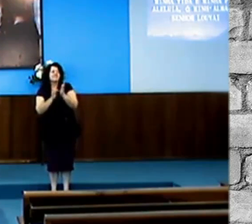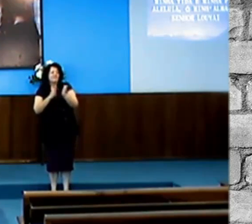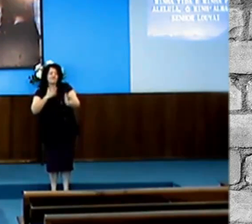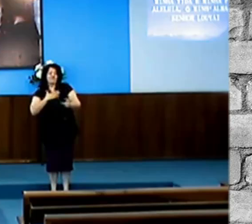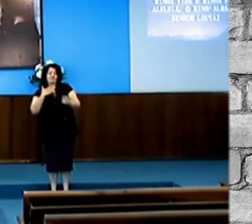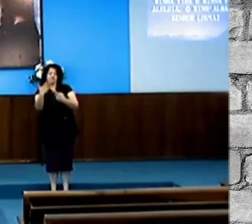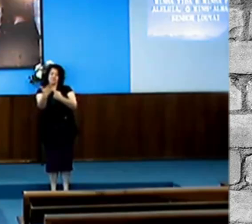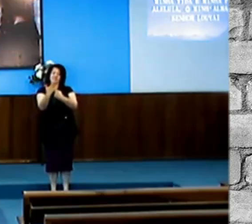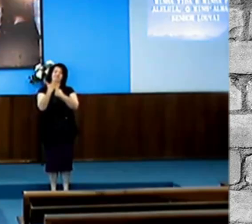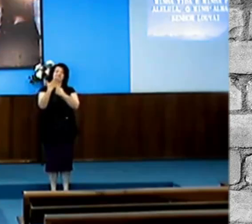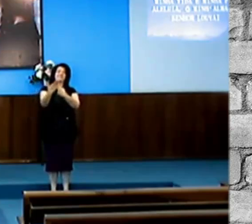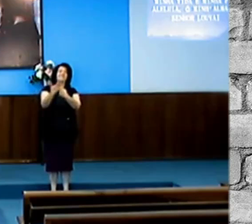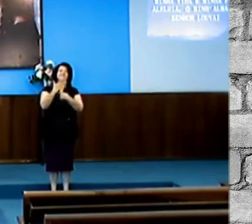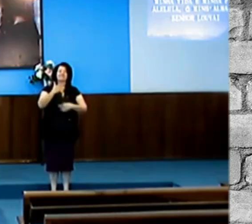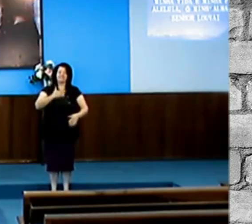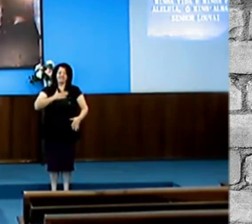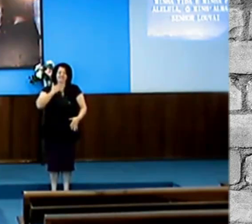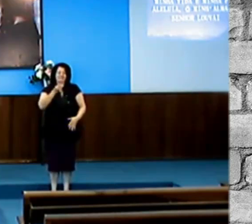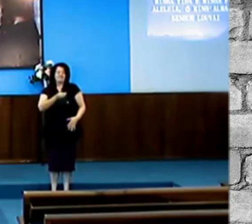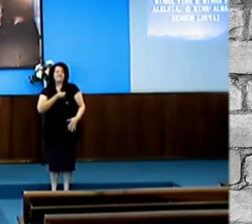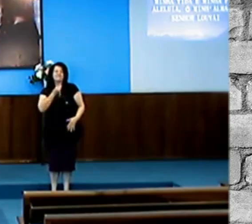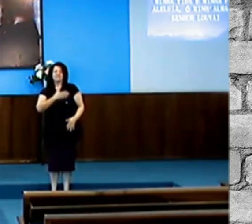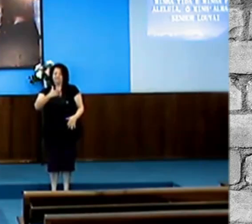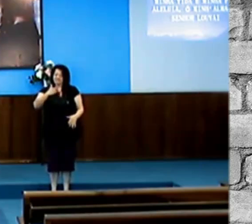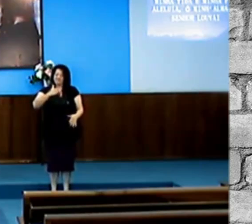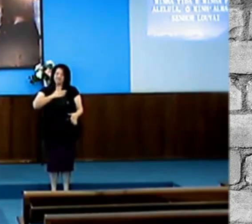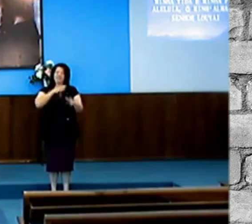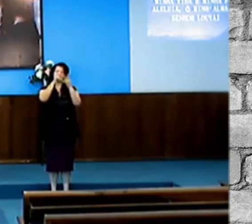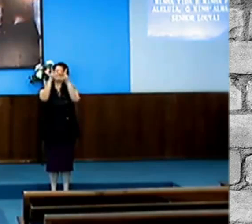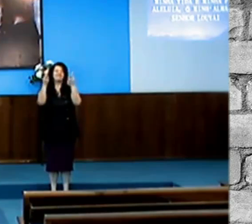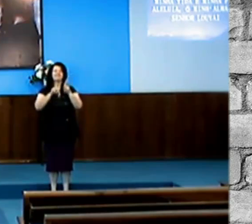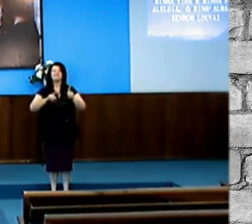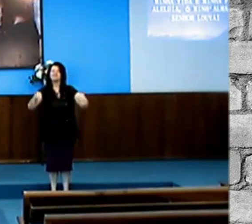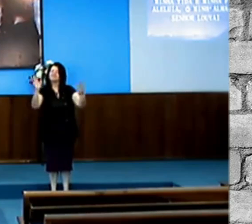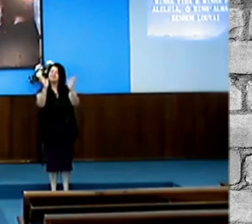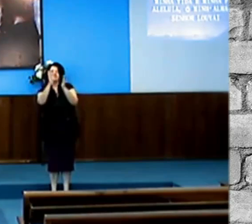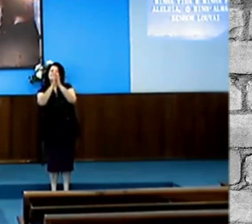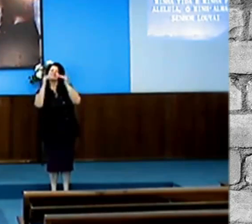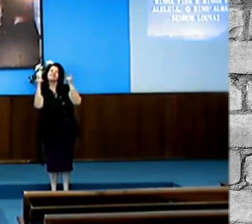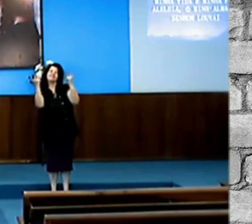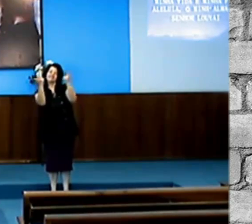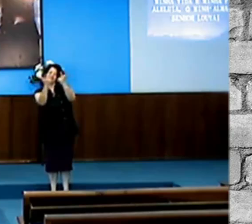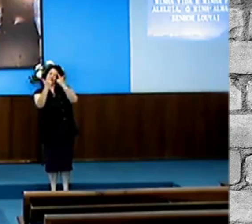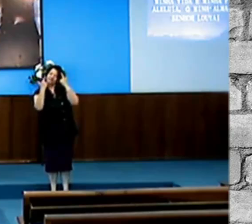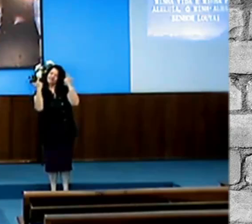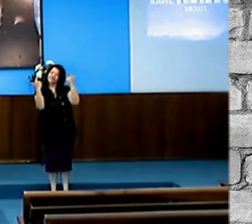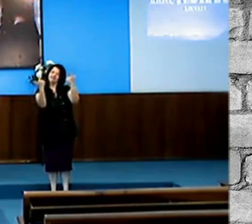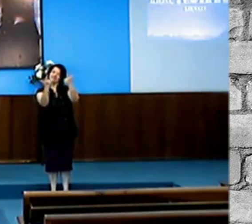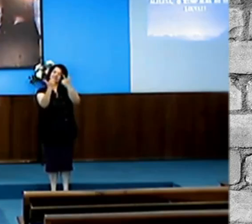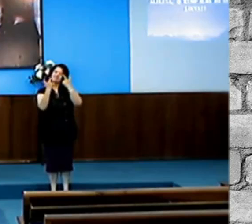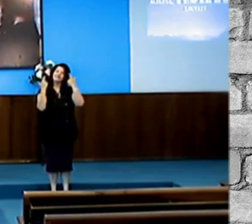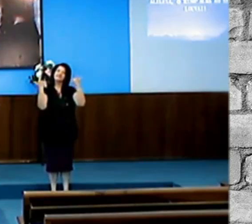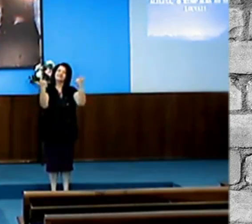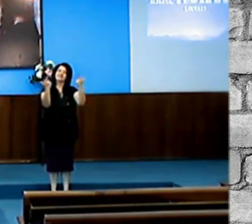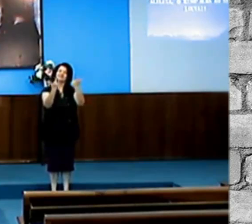auxílio, minha vida e minha paz. Aleluia, ao Senhor louvai.